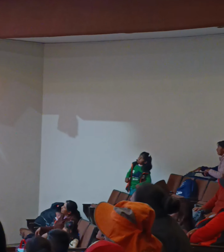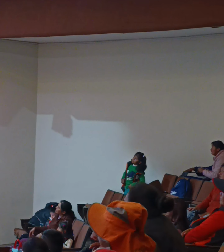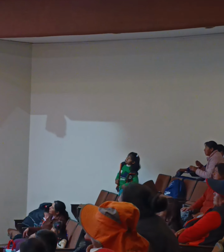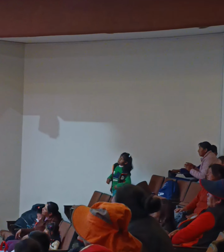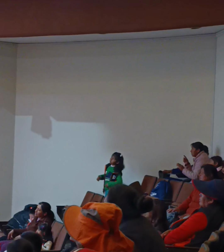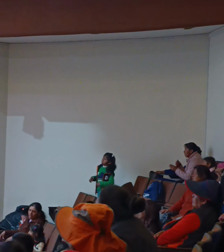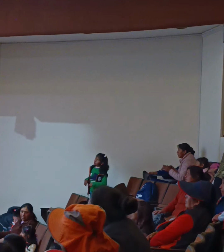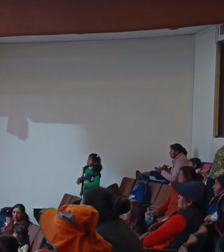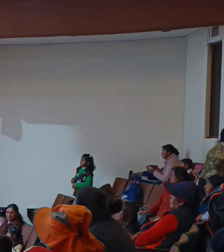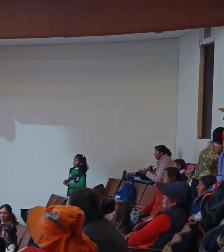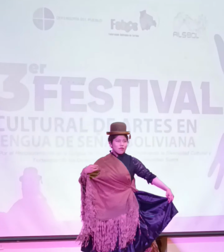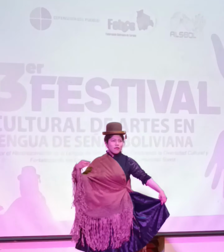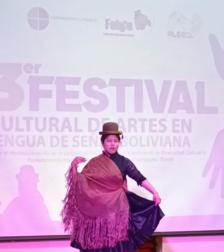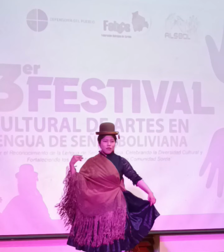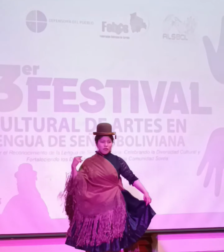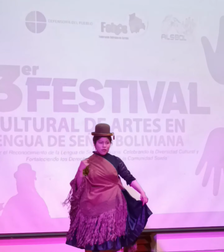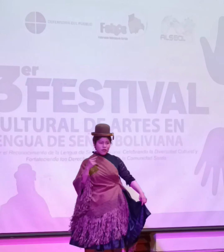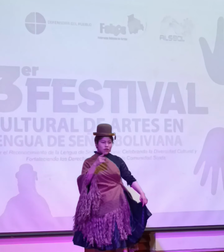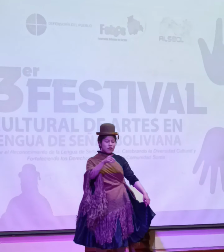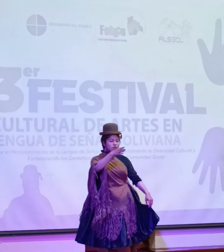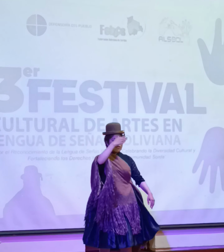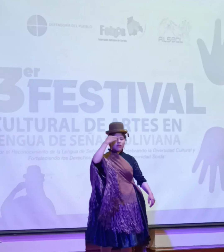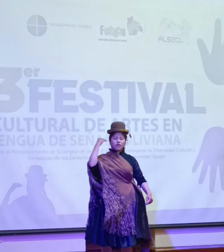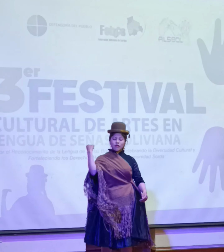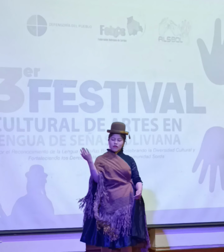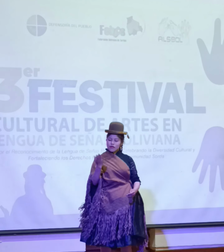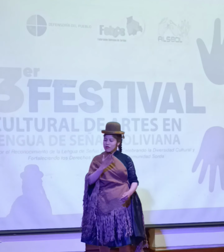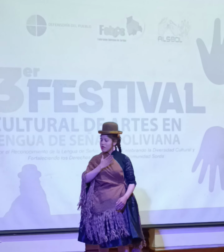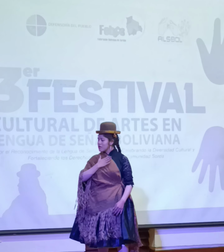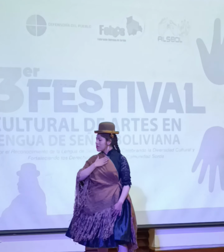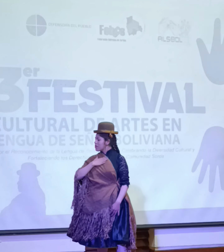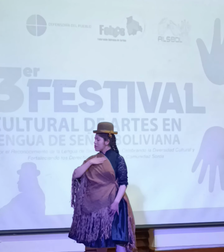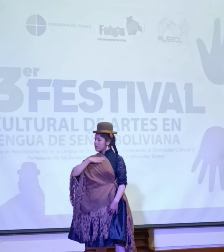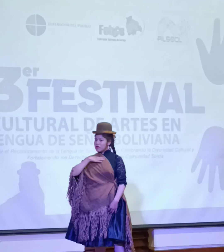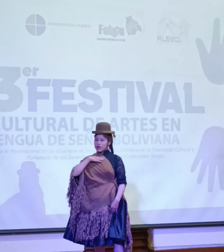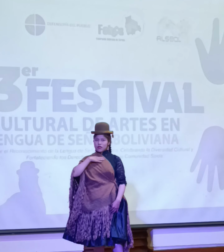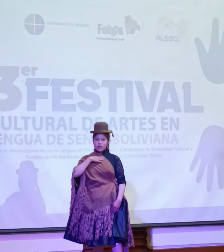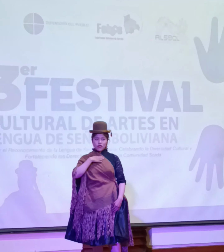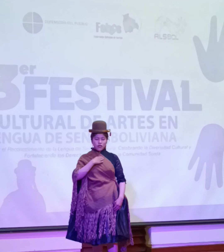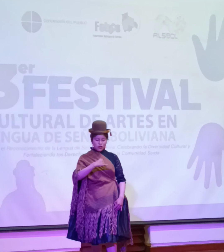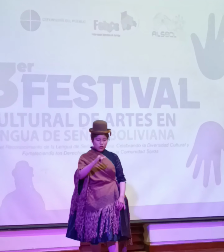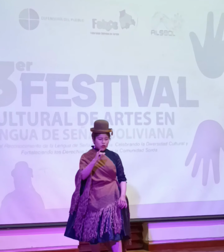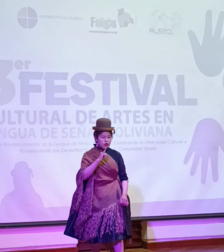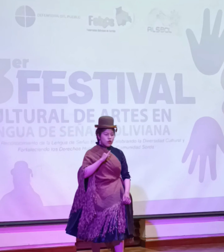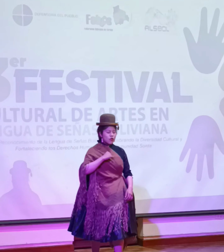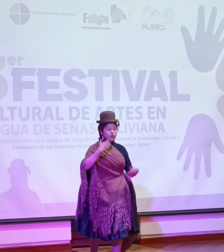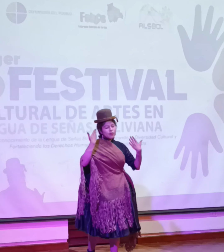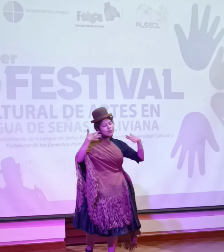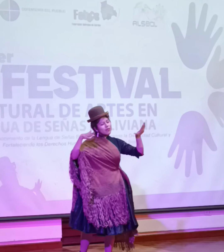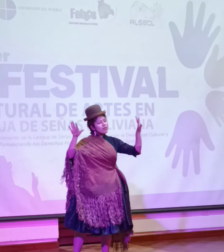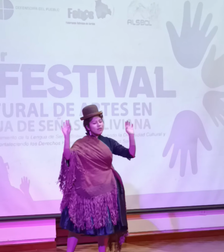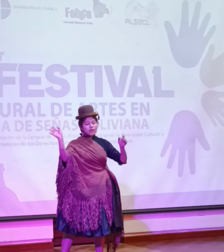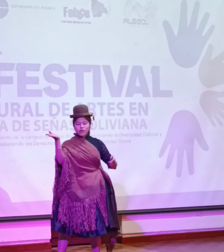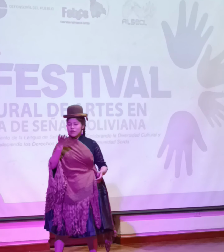primero, elevar la actividad artística de la comunidad sorda, pero también nos permite